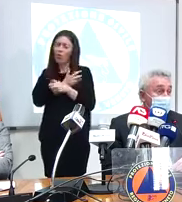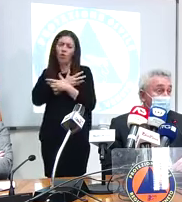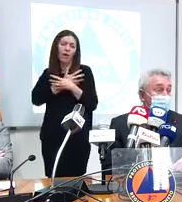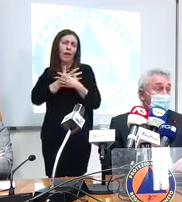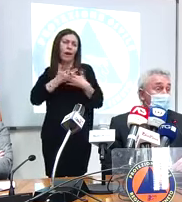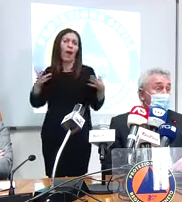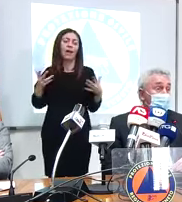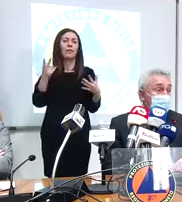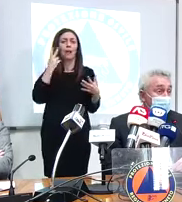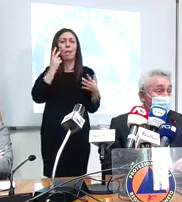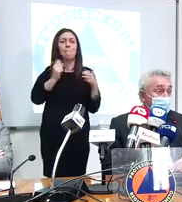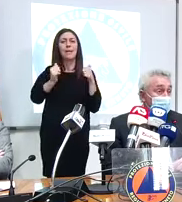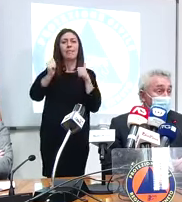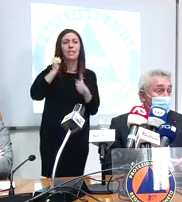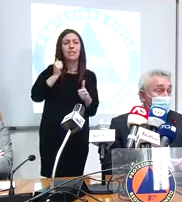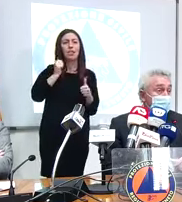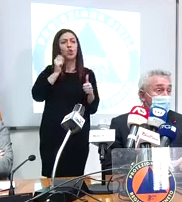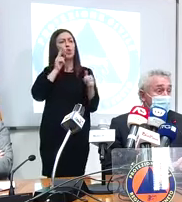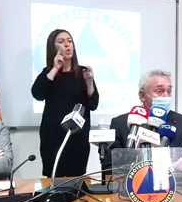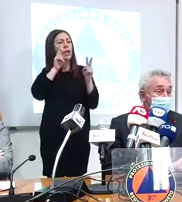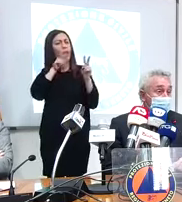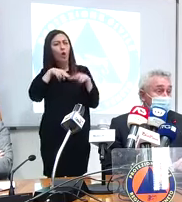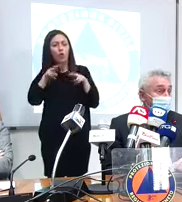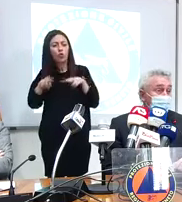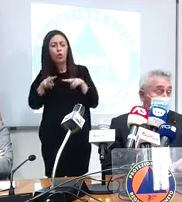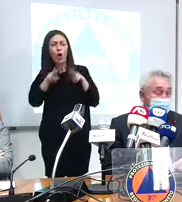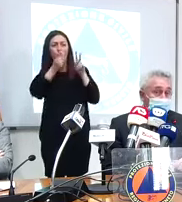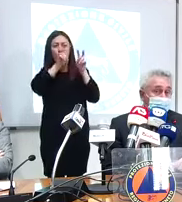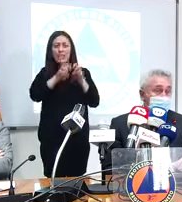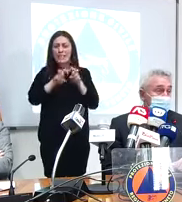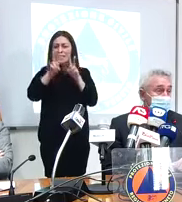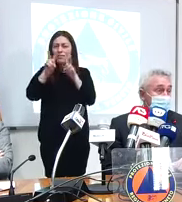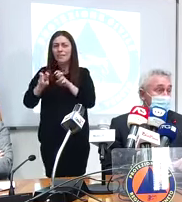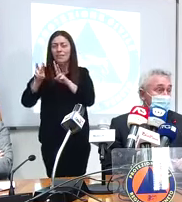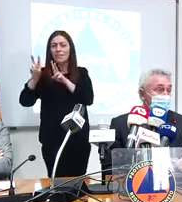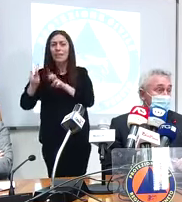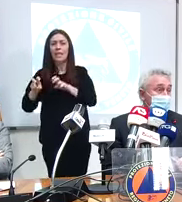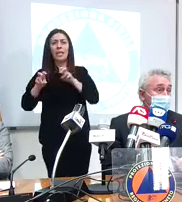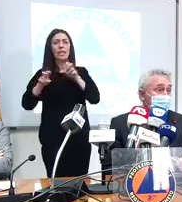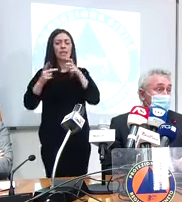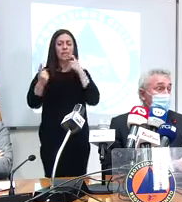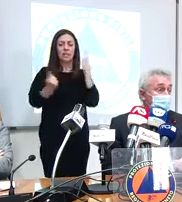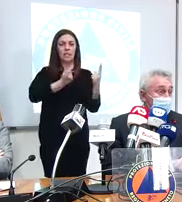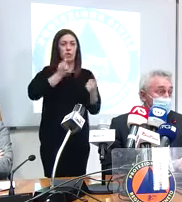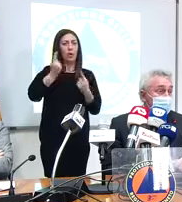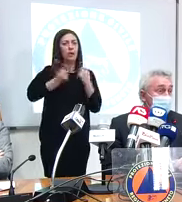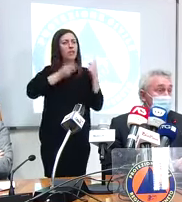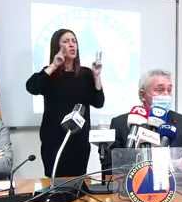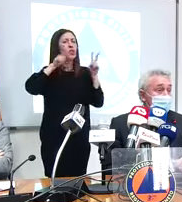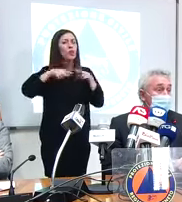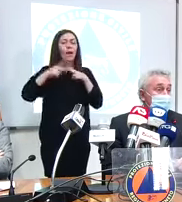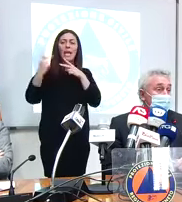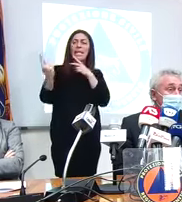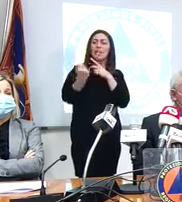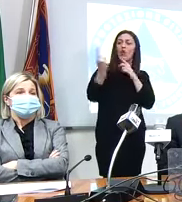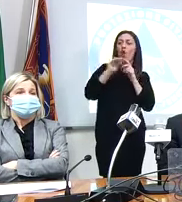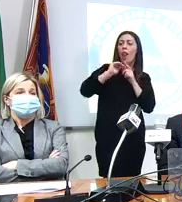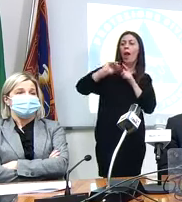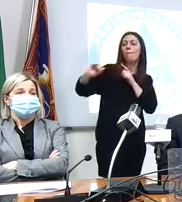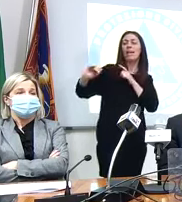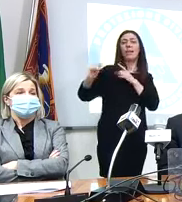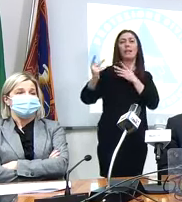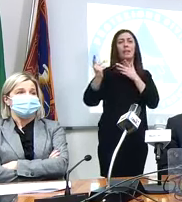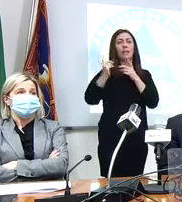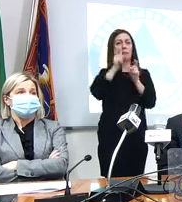tracciamento, del territorio che ha monitorato un fracasso di situazioni, di isolamenti, di gente